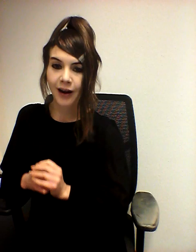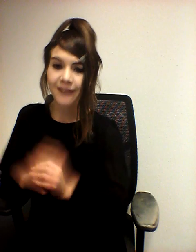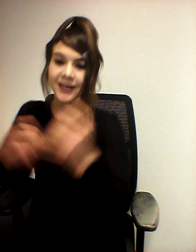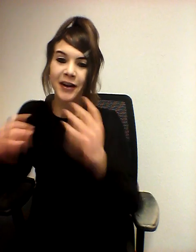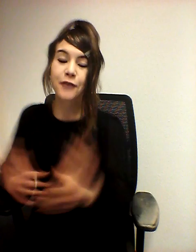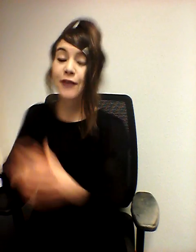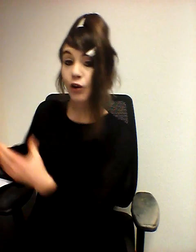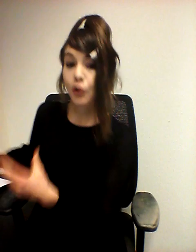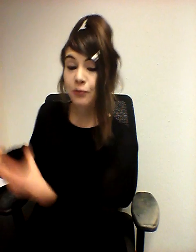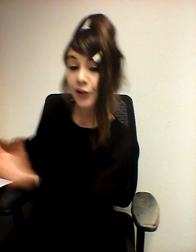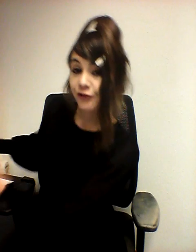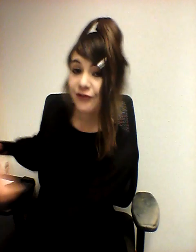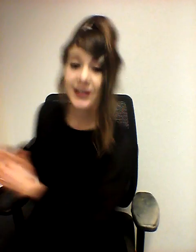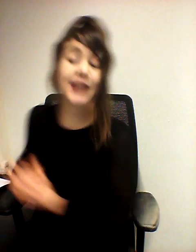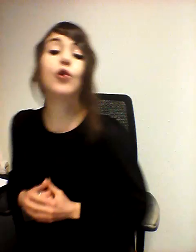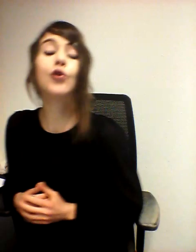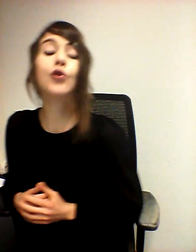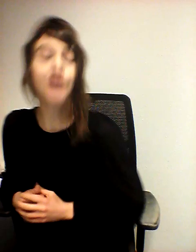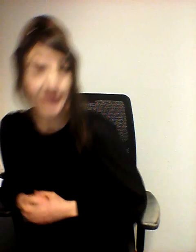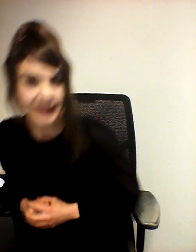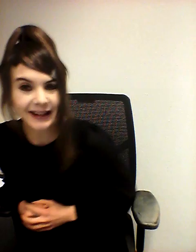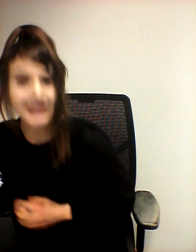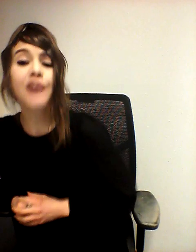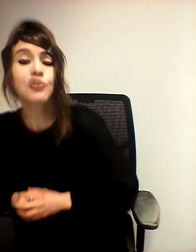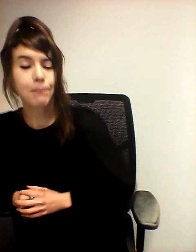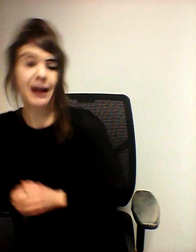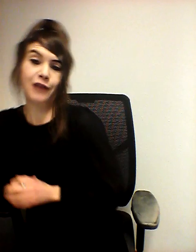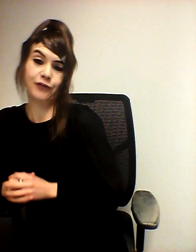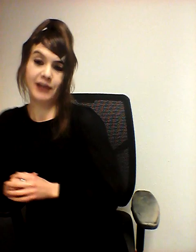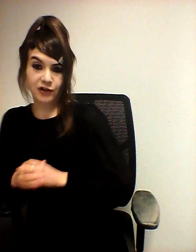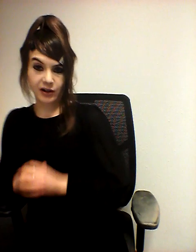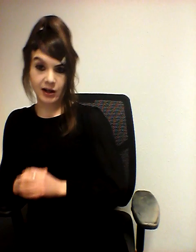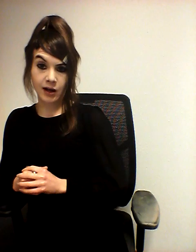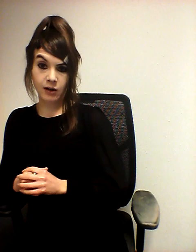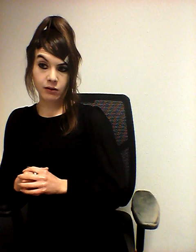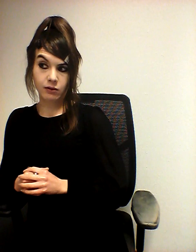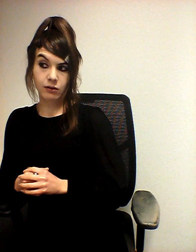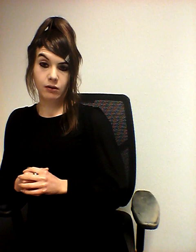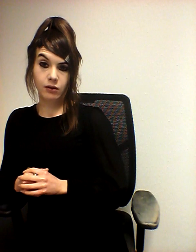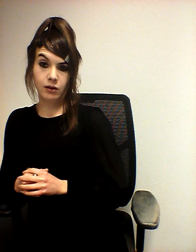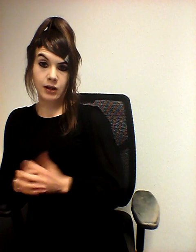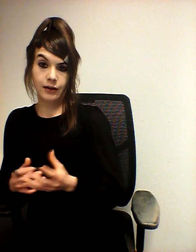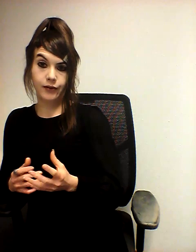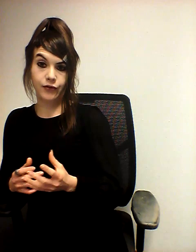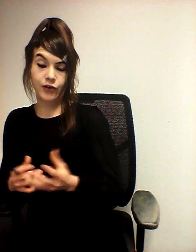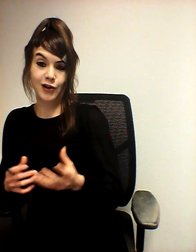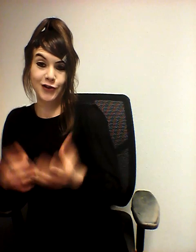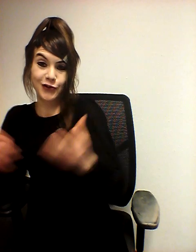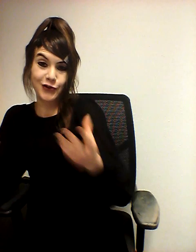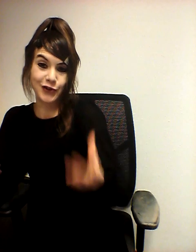aminozuren, verloopt niet goed in jouw spijsverteringskanaal. Ja. Dan kunnen